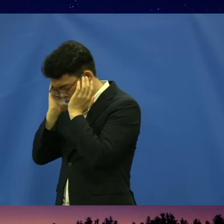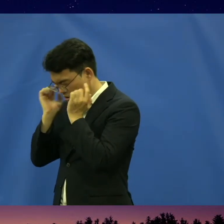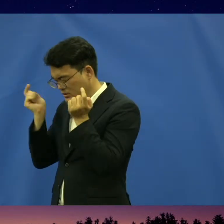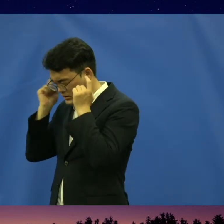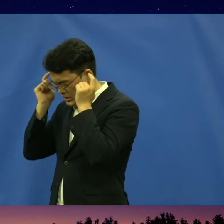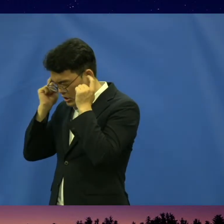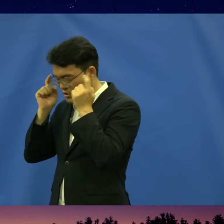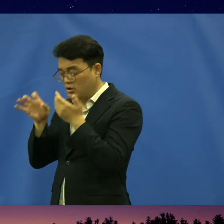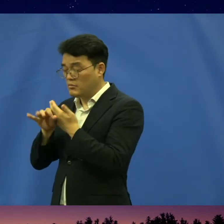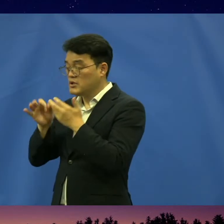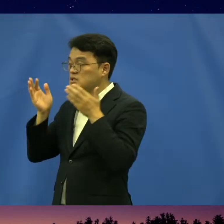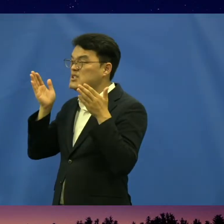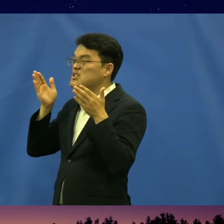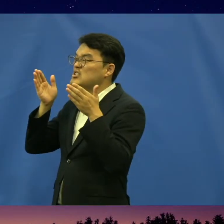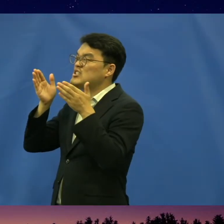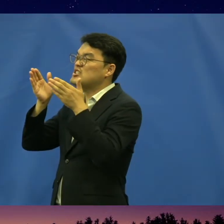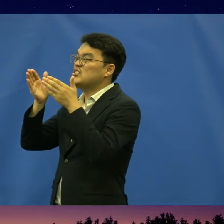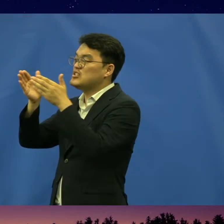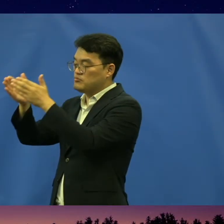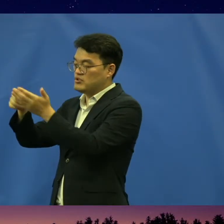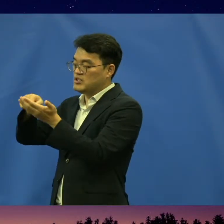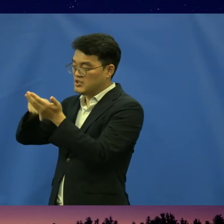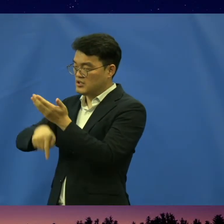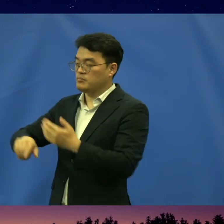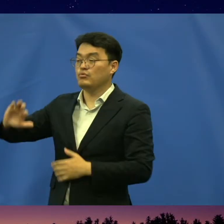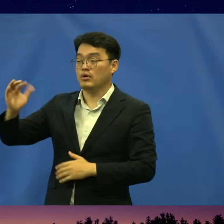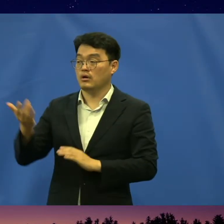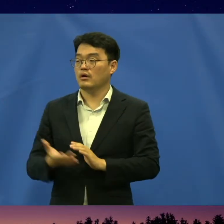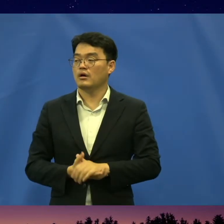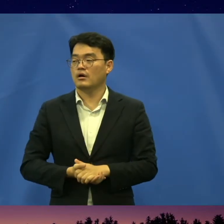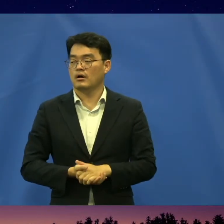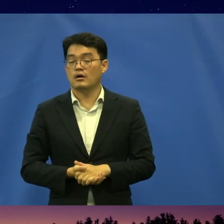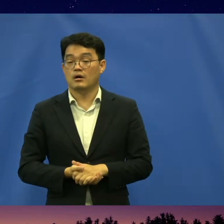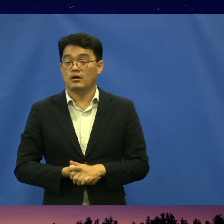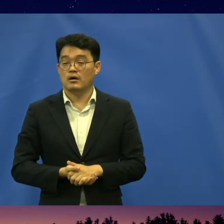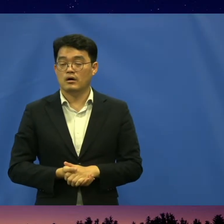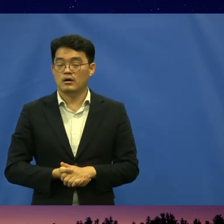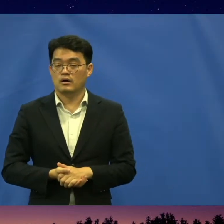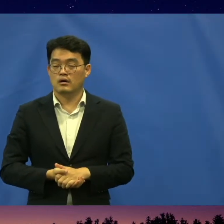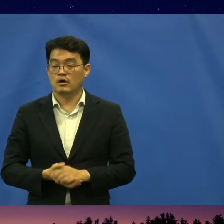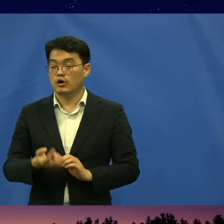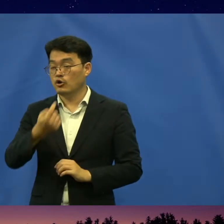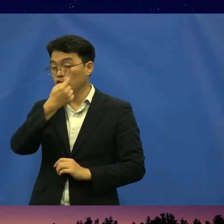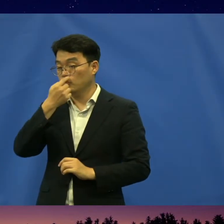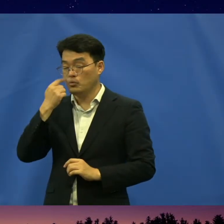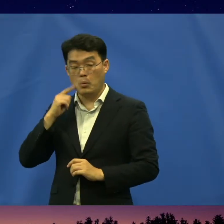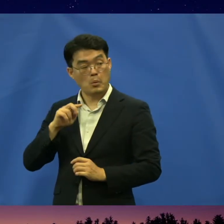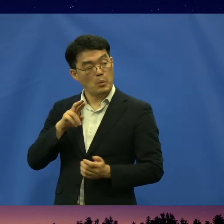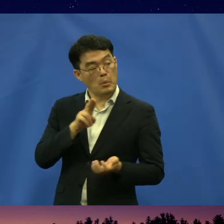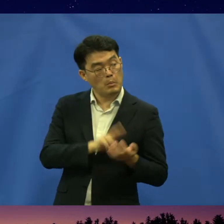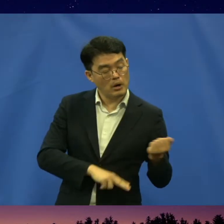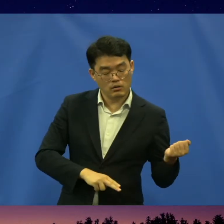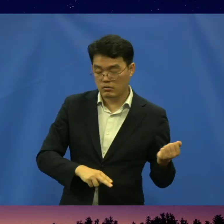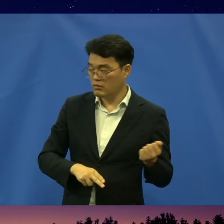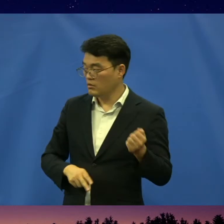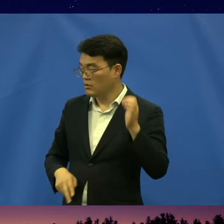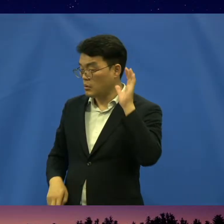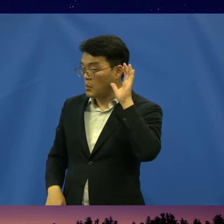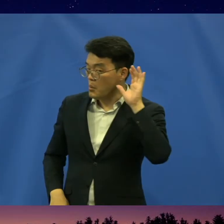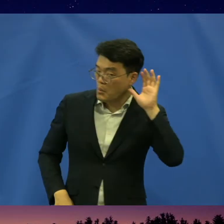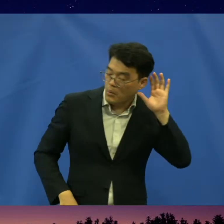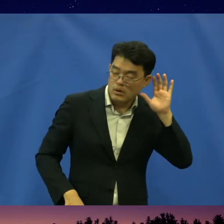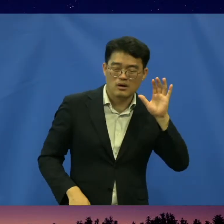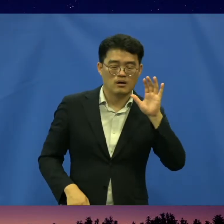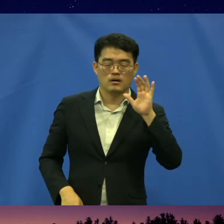기도를 통해 집중력이 깊어집니다. 시선을 분산하게 만들었던 것, 나를 두렵게 하는 것들, 내